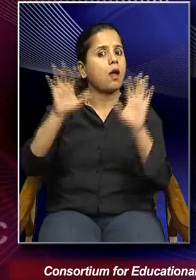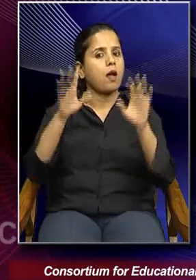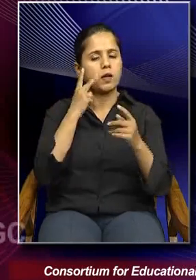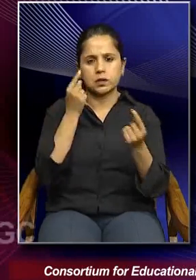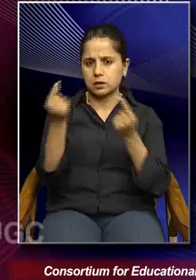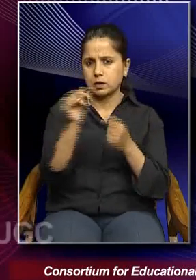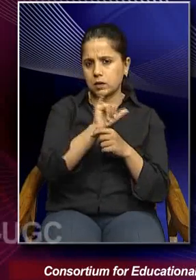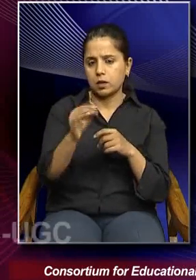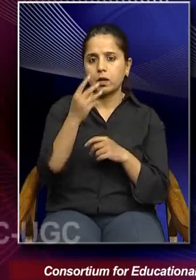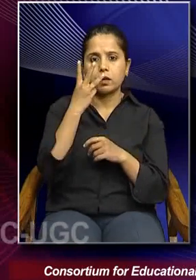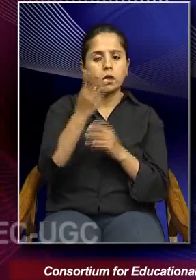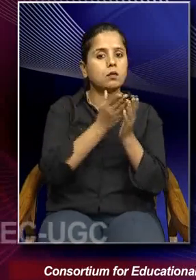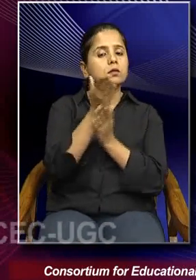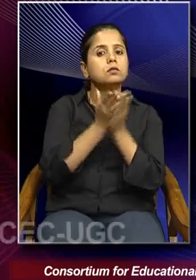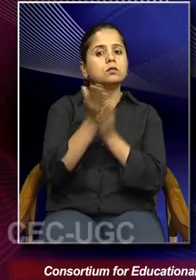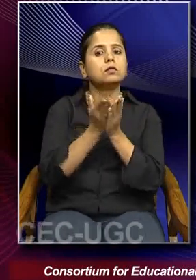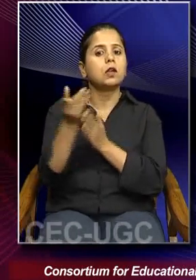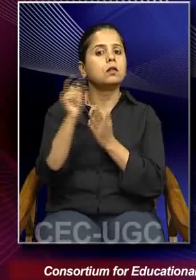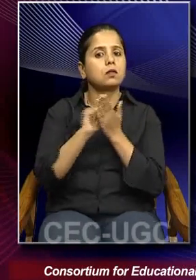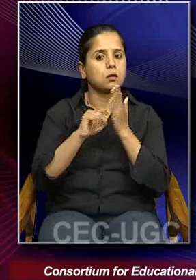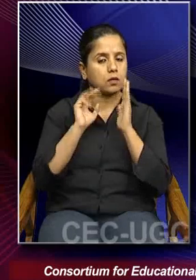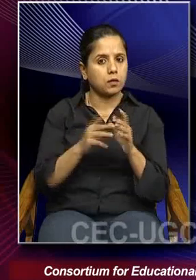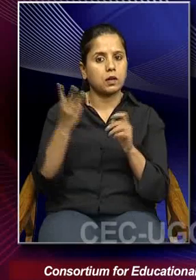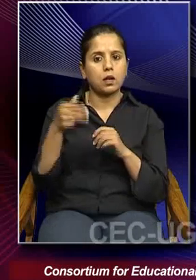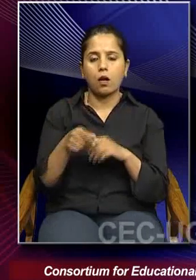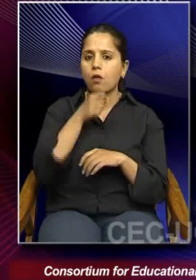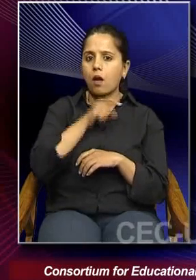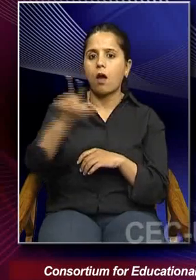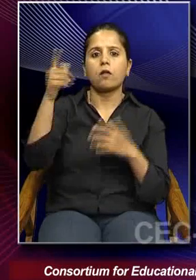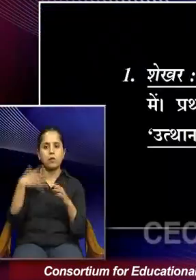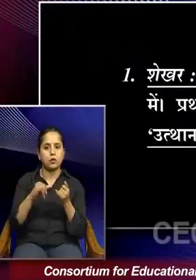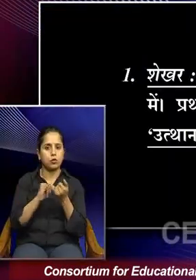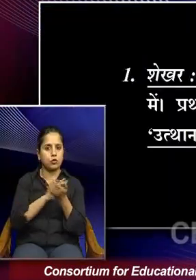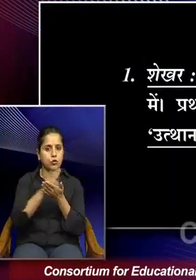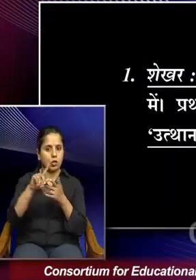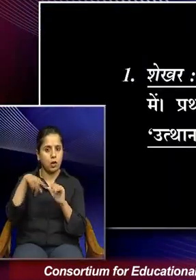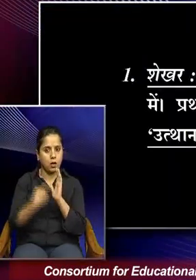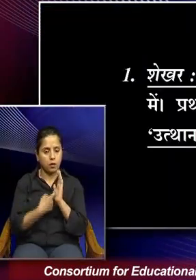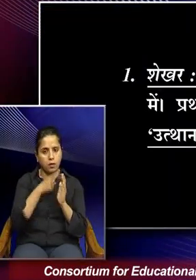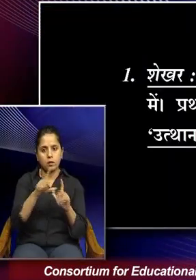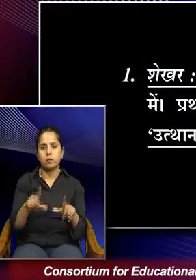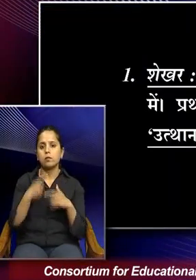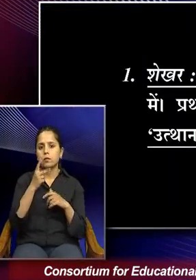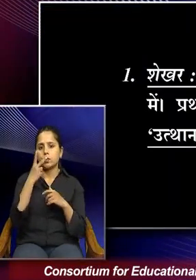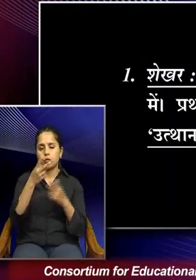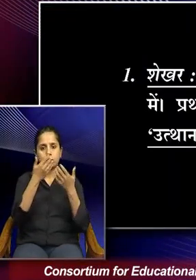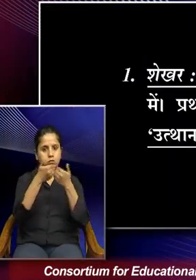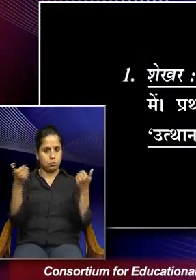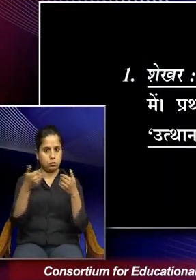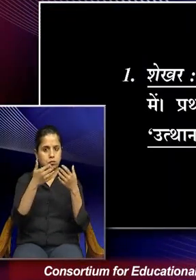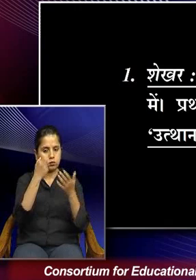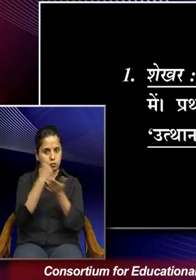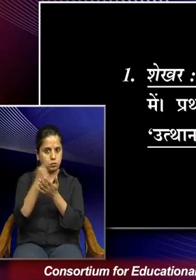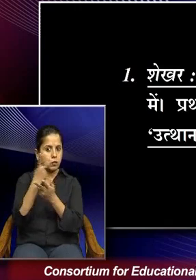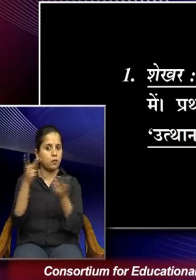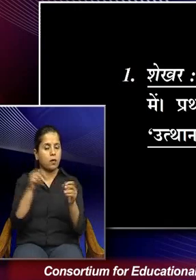तीनों उपन्यास अज्ञेय ने लिखे जींस वह अमर हो गए शेखर एक जीवनी दो भागन में प्रकाशित हुआ प्रथम